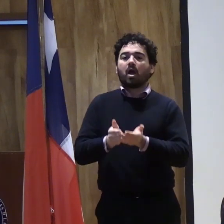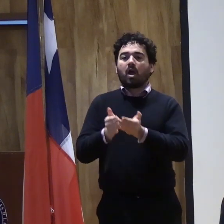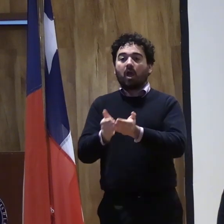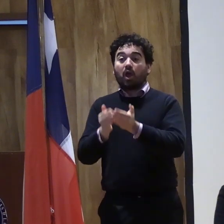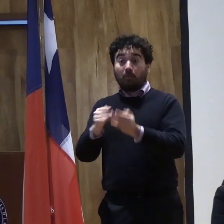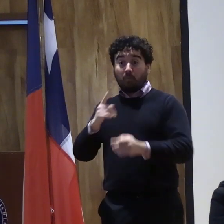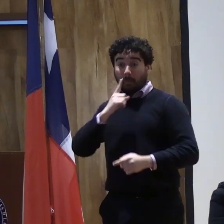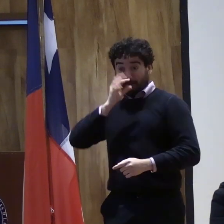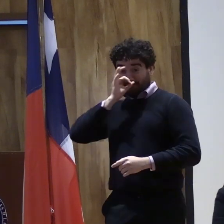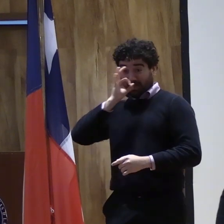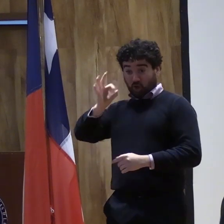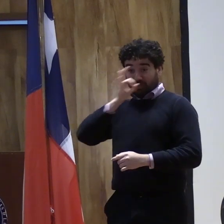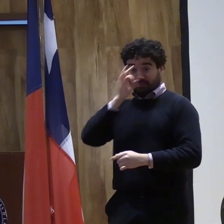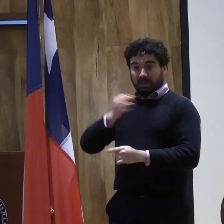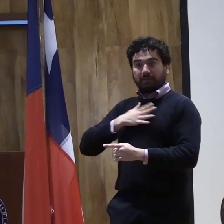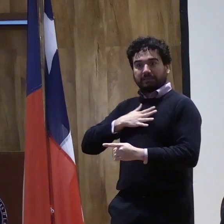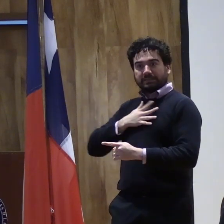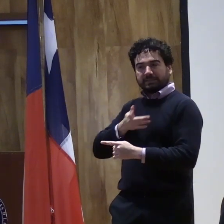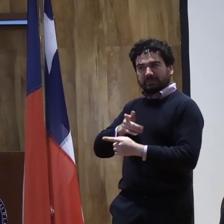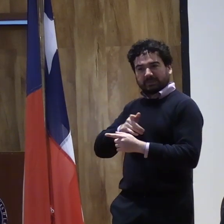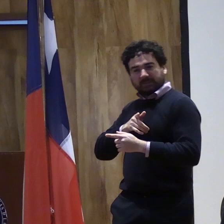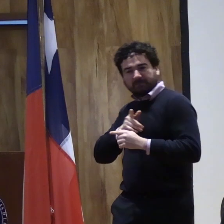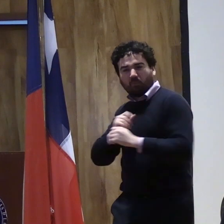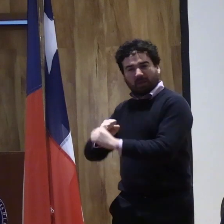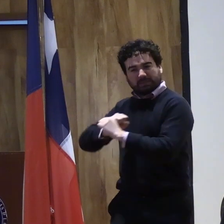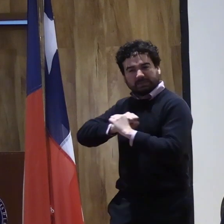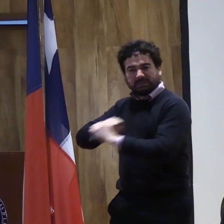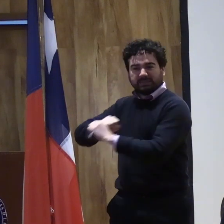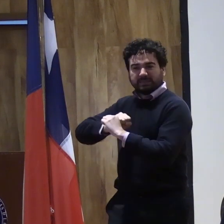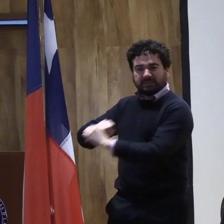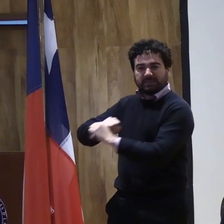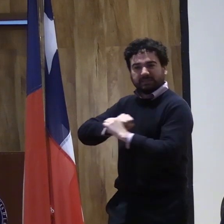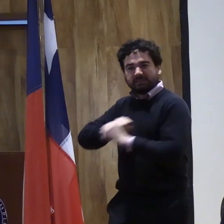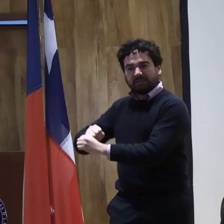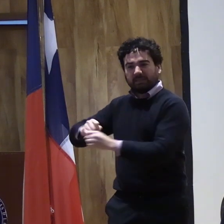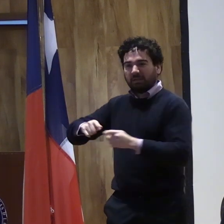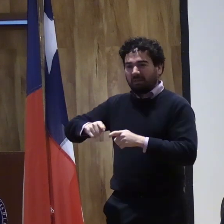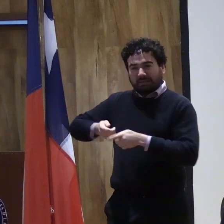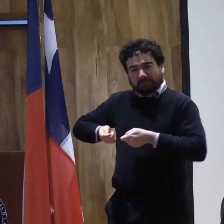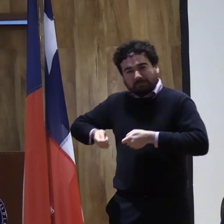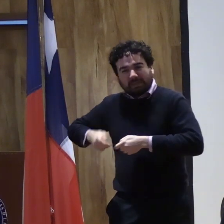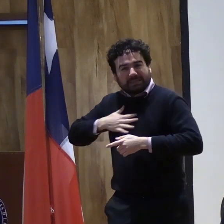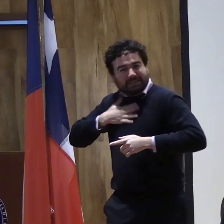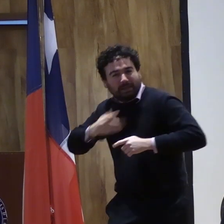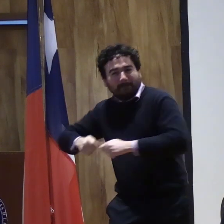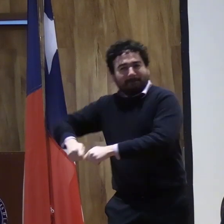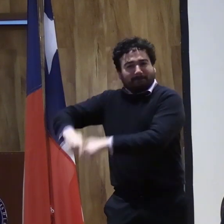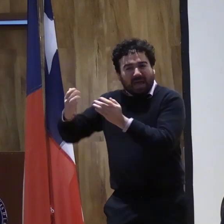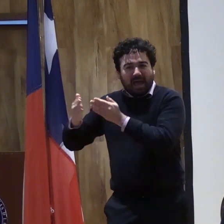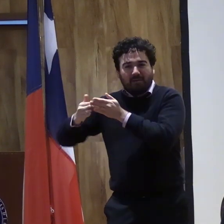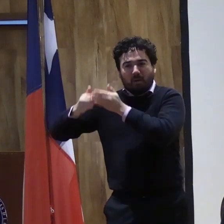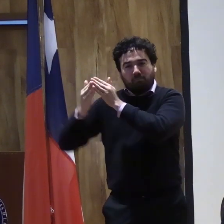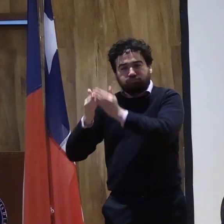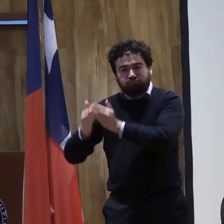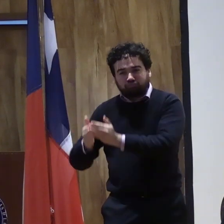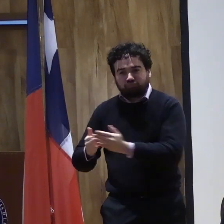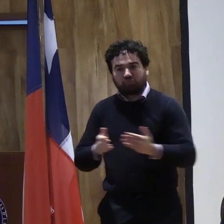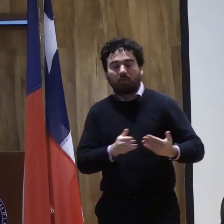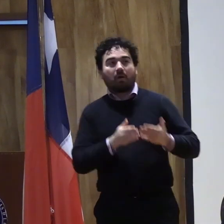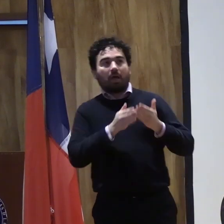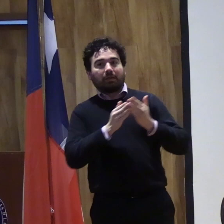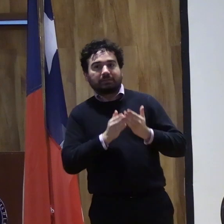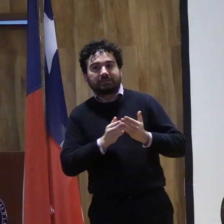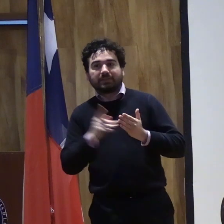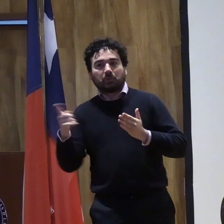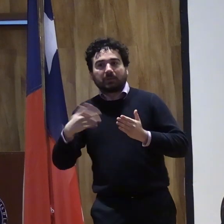eliminarlo completamente. Ustedes tienen que reflotarlo y hacerlo más grande que lo que alguna vez fue. Pero ya, hablemos del Sol, porque